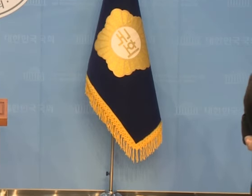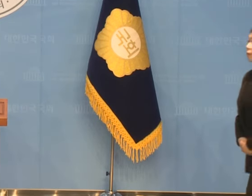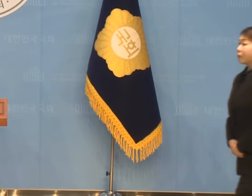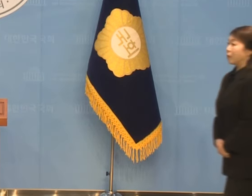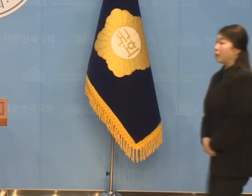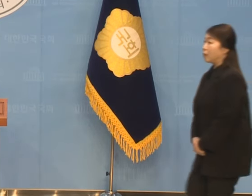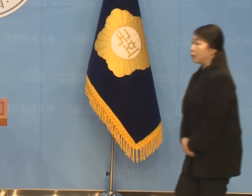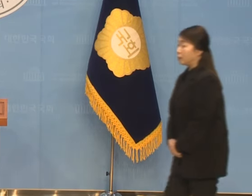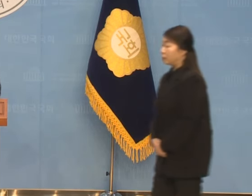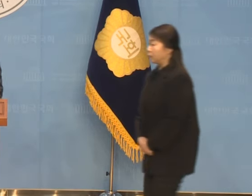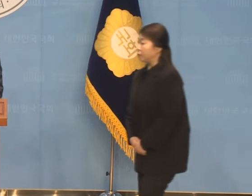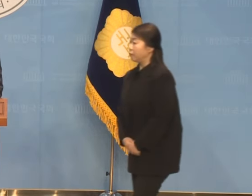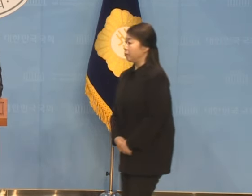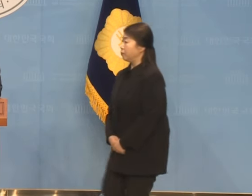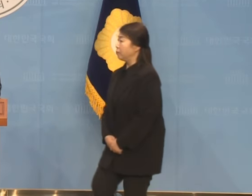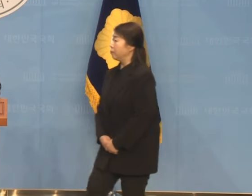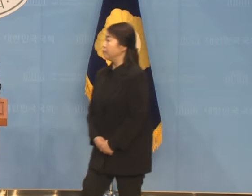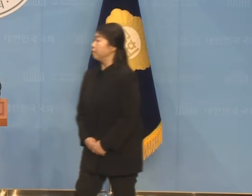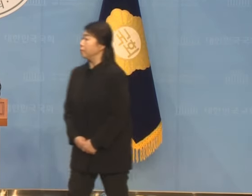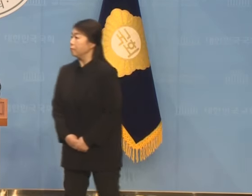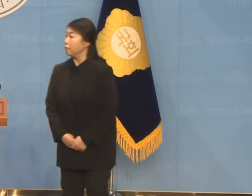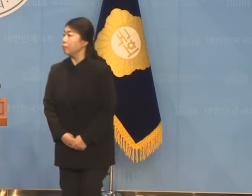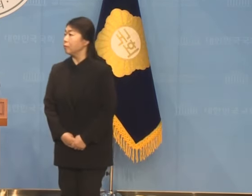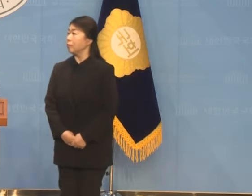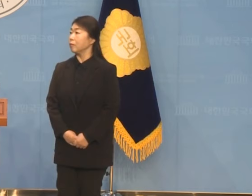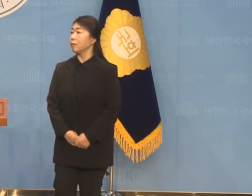이쪽으로 양옆으로 이렇게 쓰시고 의원님 옆에 쓰시고